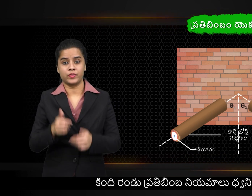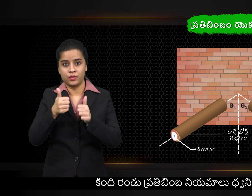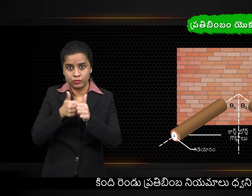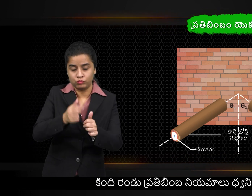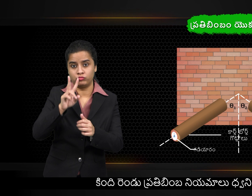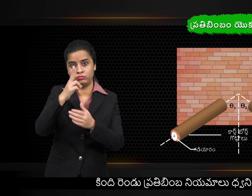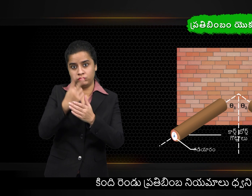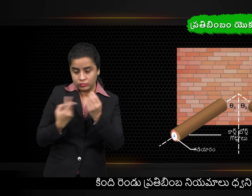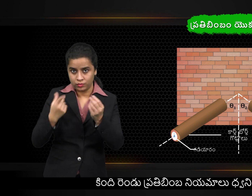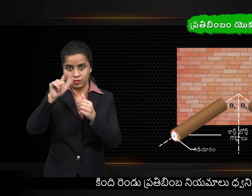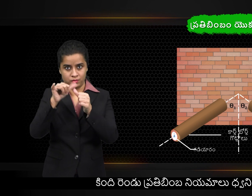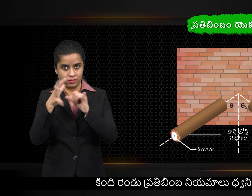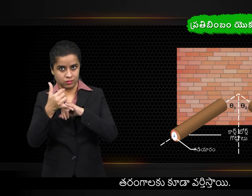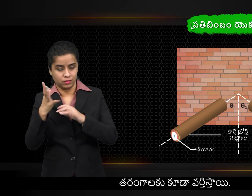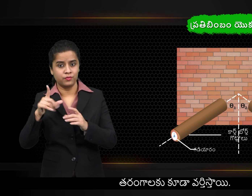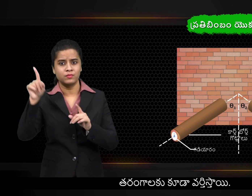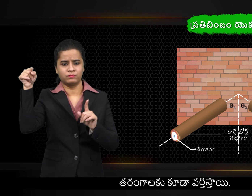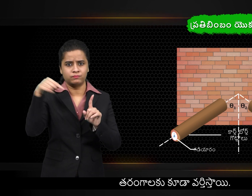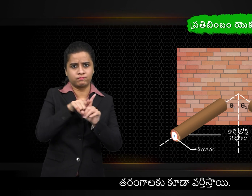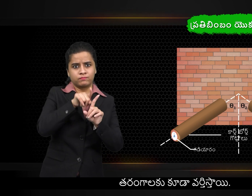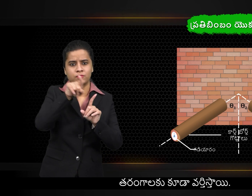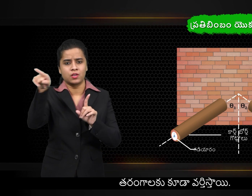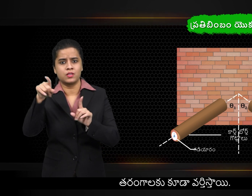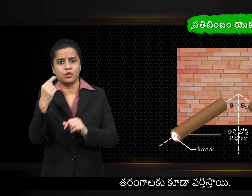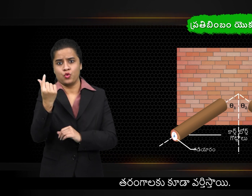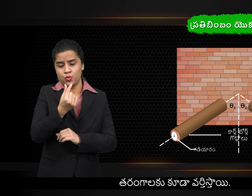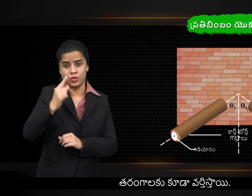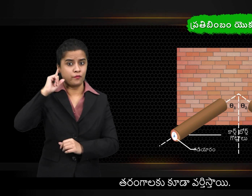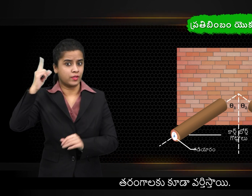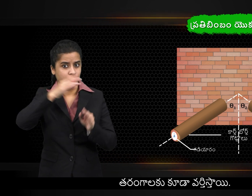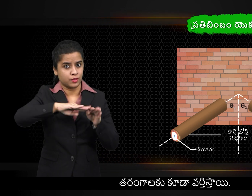కింది రెండు ప్రతిబింబ నియమాలు ధ్వని తరంగాలకు కూడా వర్తిస్తాయి.